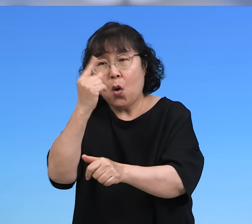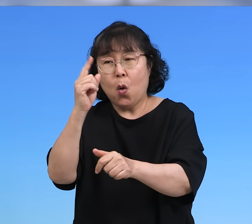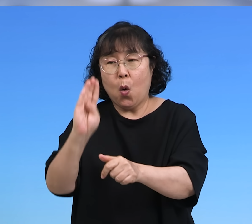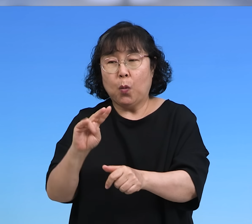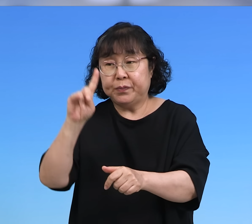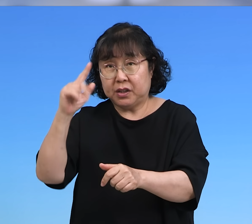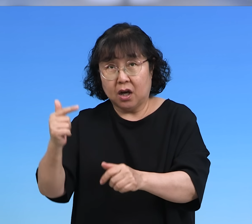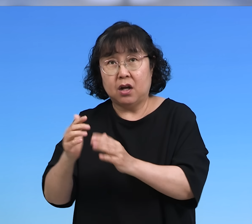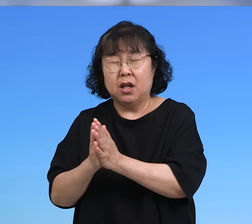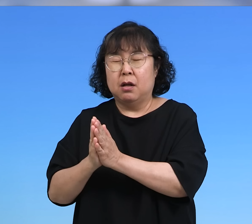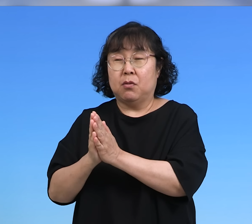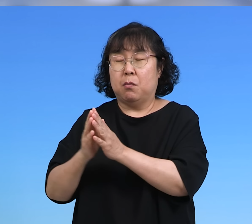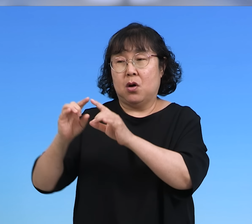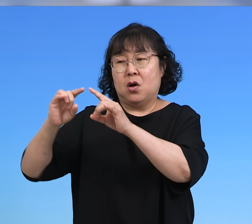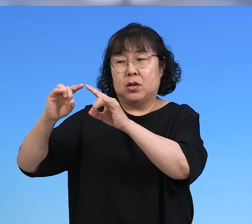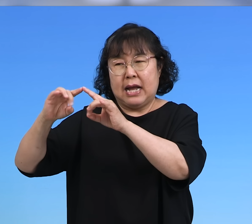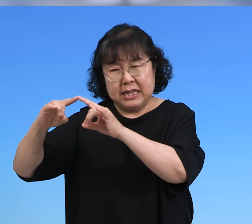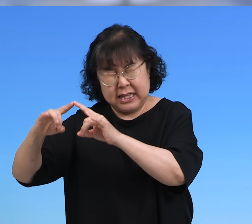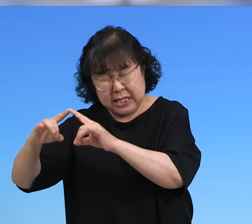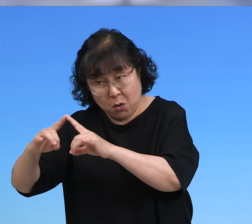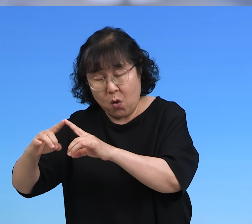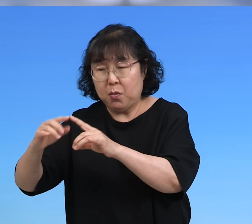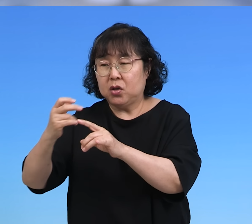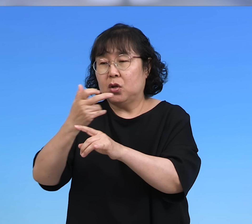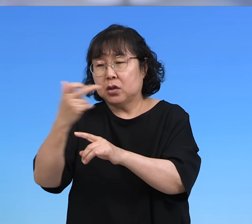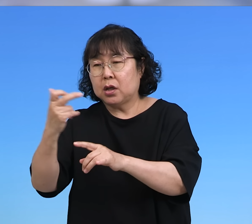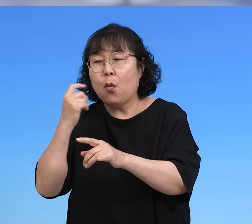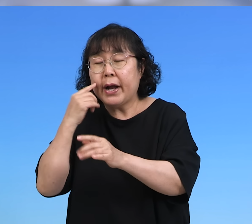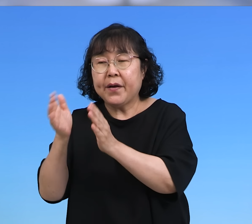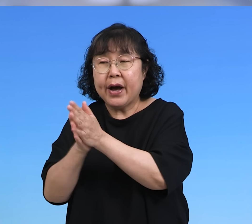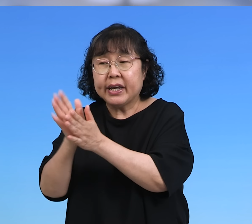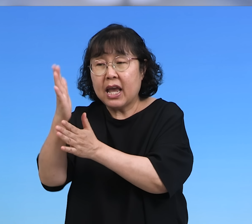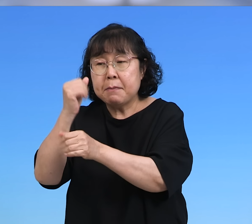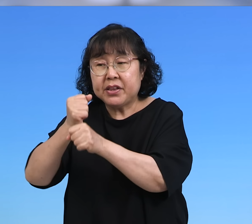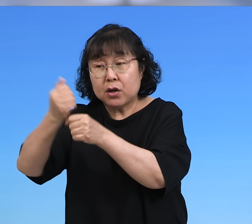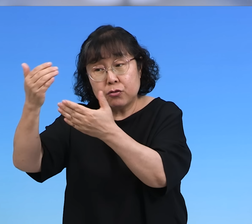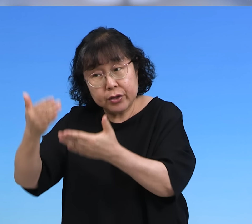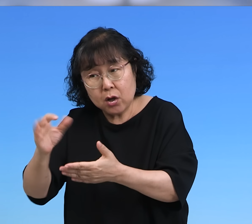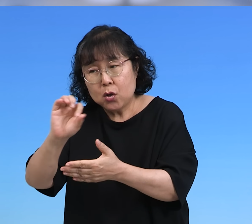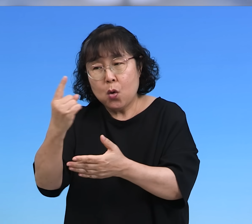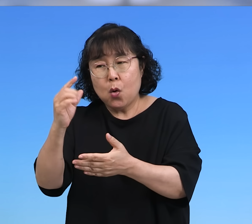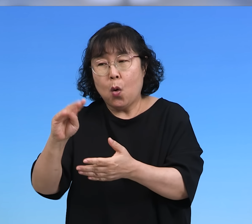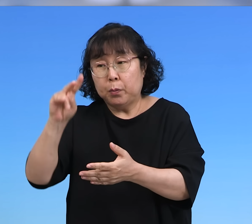달지 마세요라든지, 오디오를 더 스페셜하게 달아주세요. 이게 다 옵션인데요.